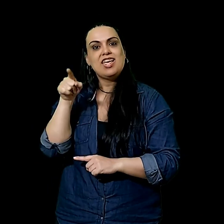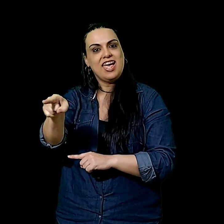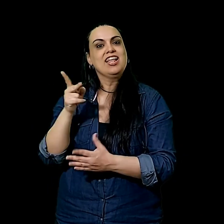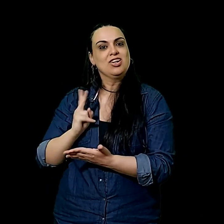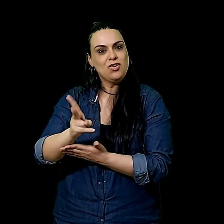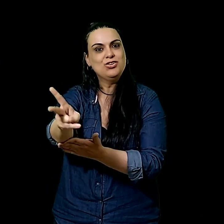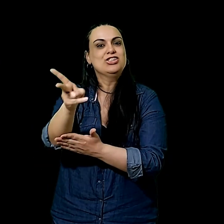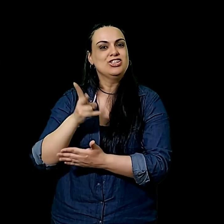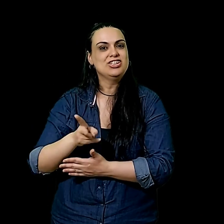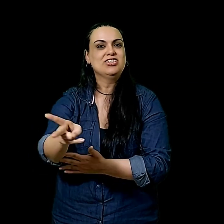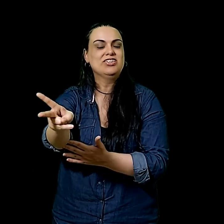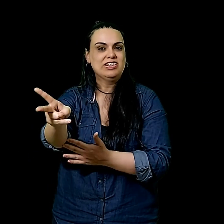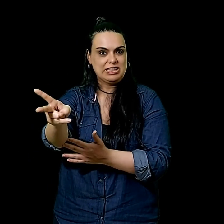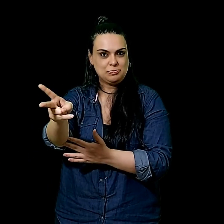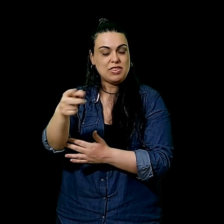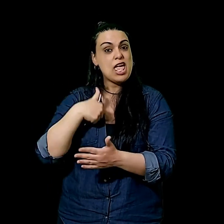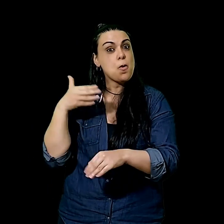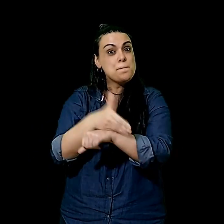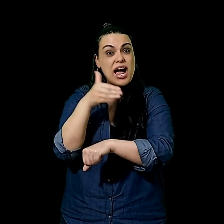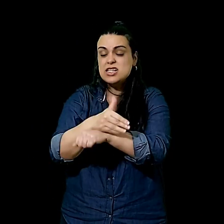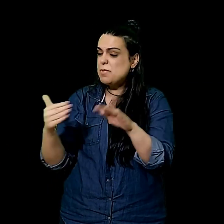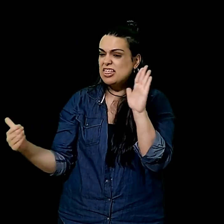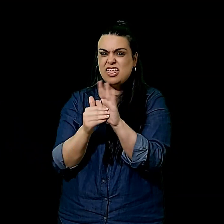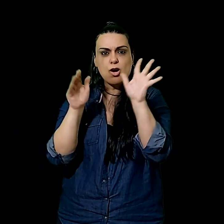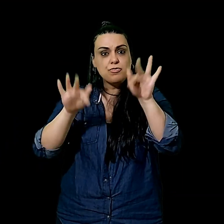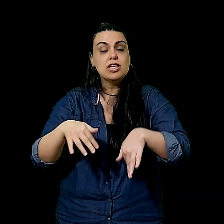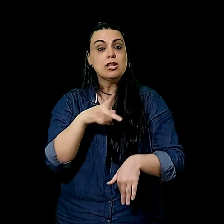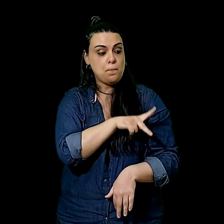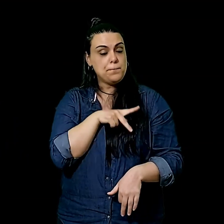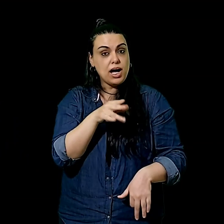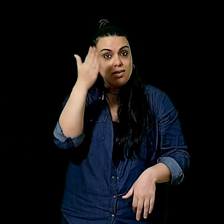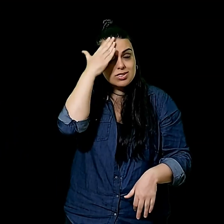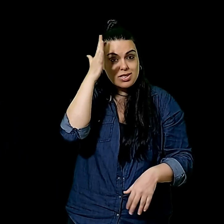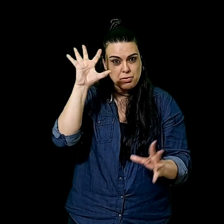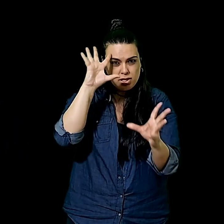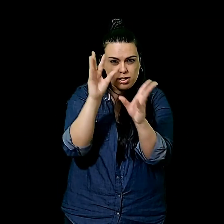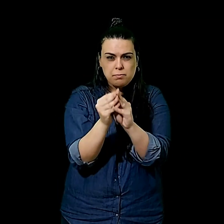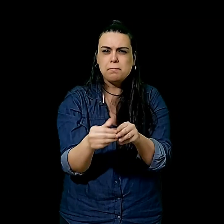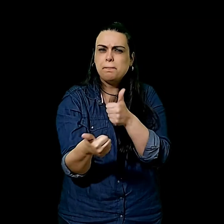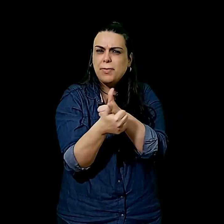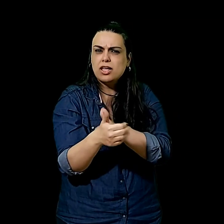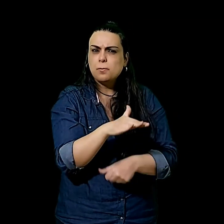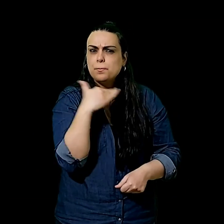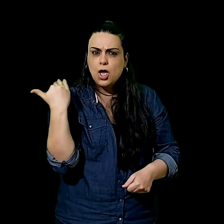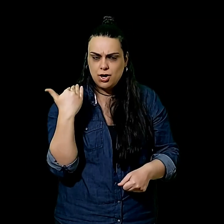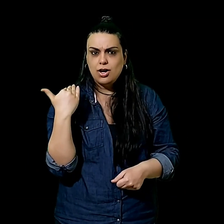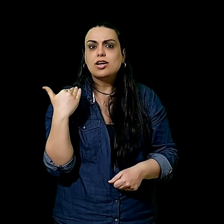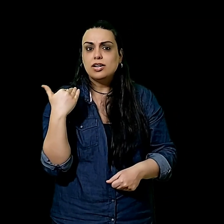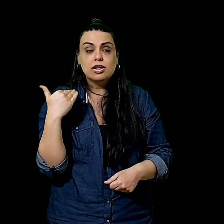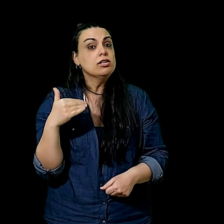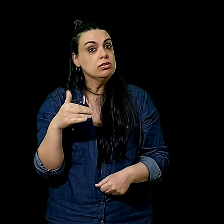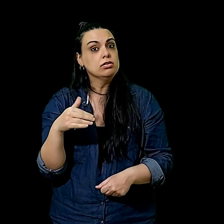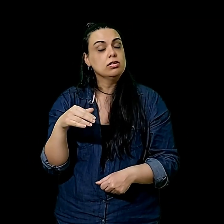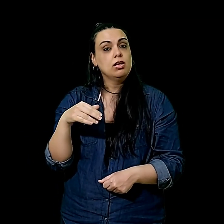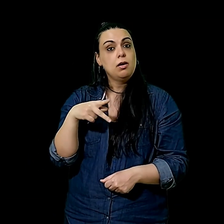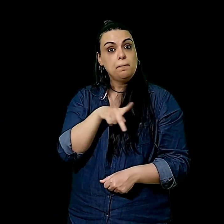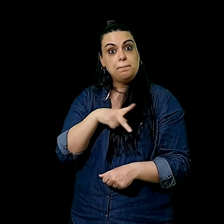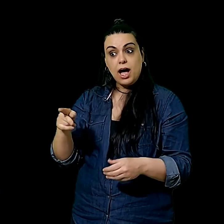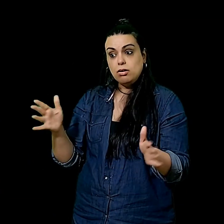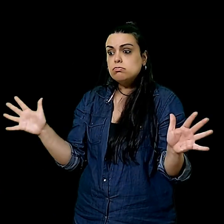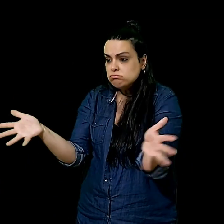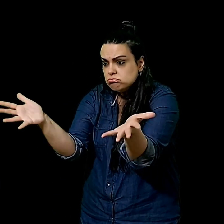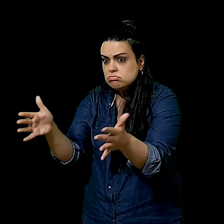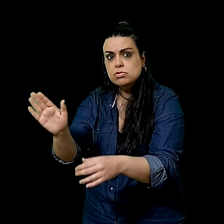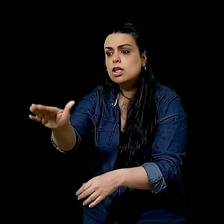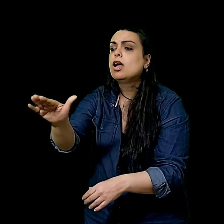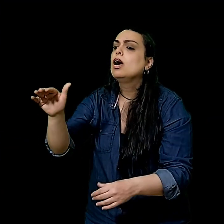fim, antes de ser recolhido. Então, quando Paulo sabia que já estava às vésperas da sua morte e do seu fatídico dia, ele diz assim para Timóteo: porque